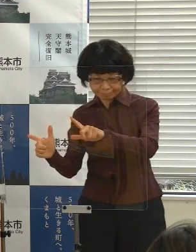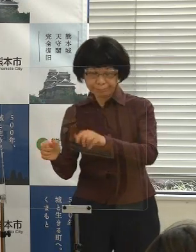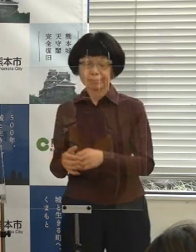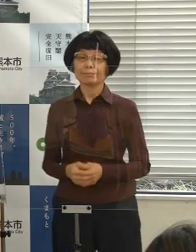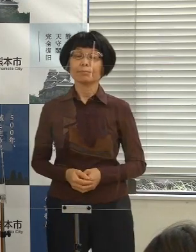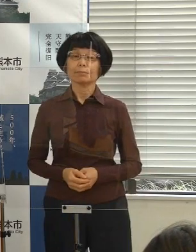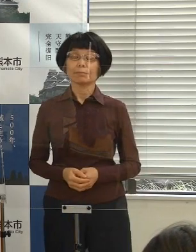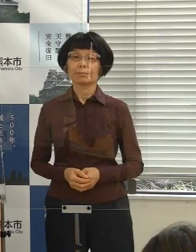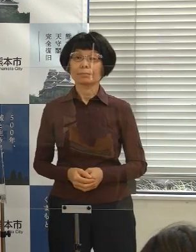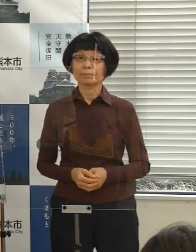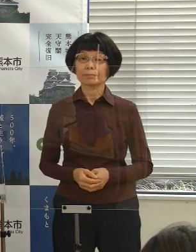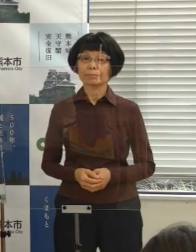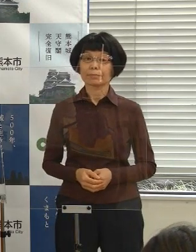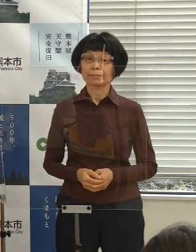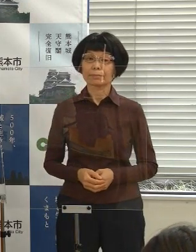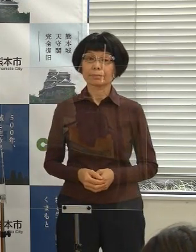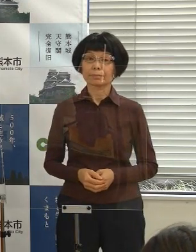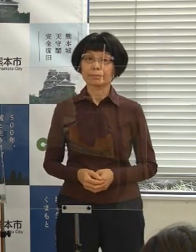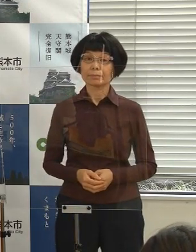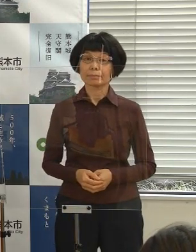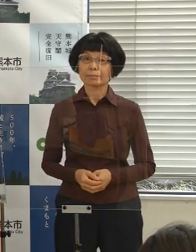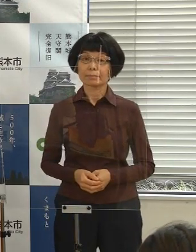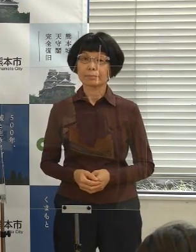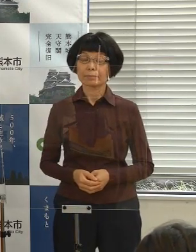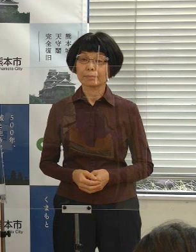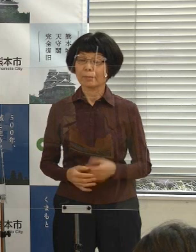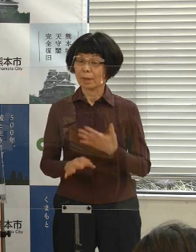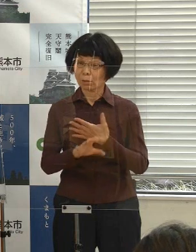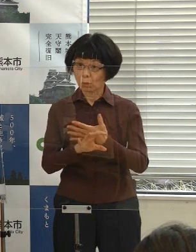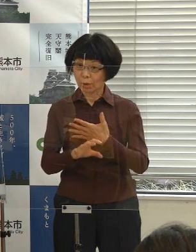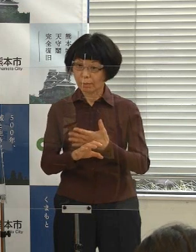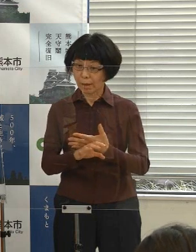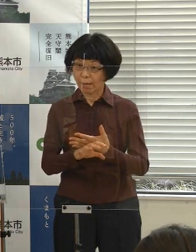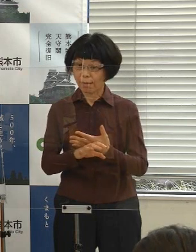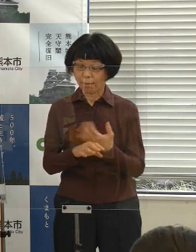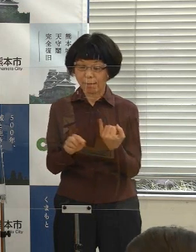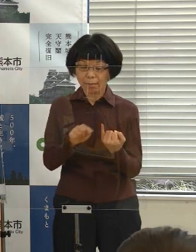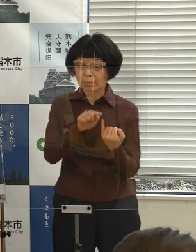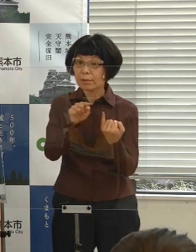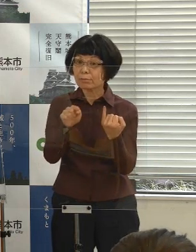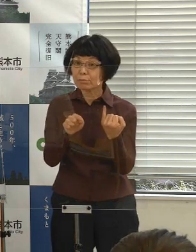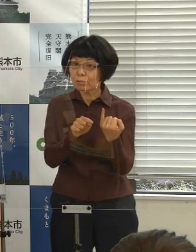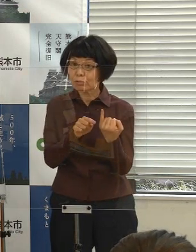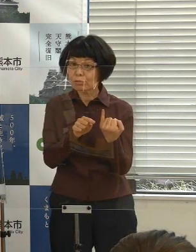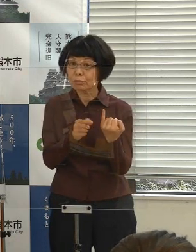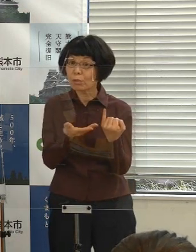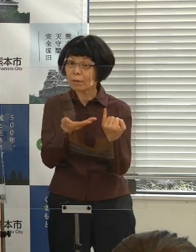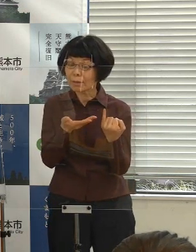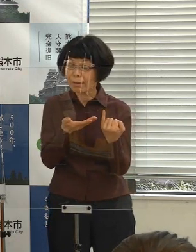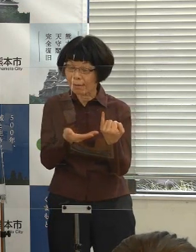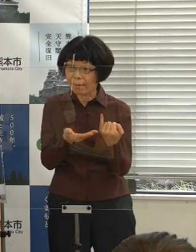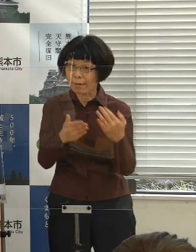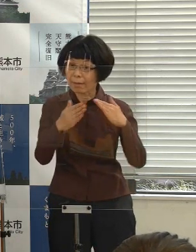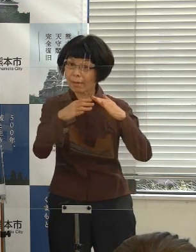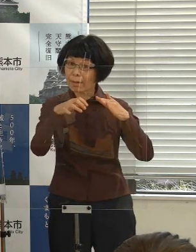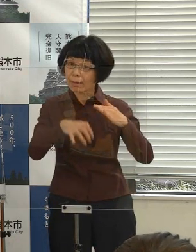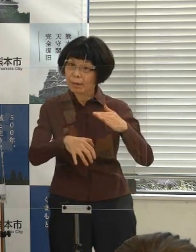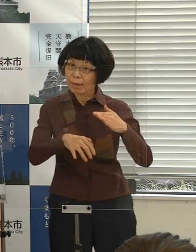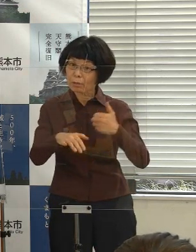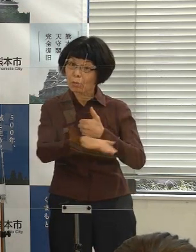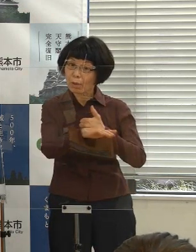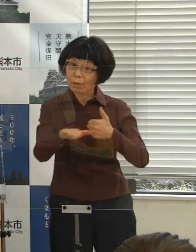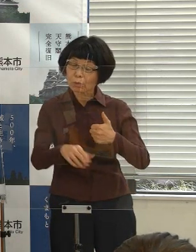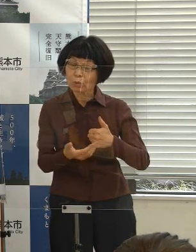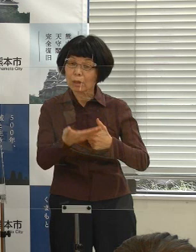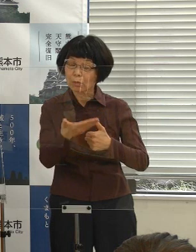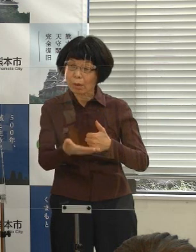例えばその、妊婦の方がですね、その家庭環境なのか経済的